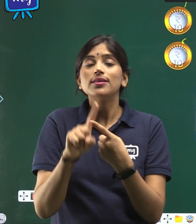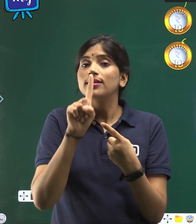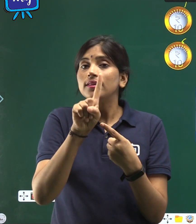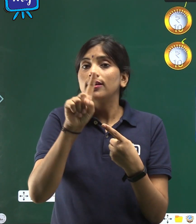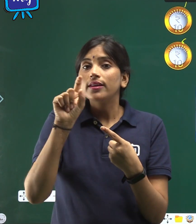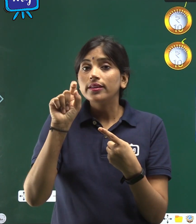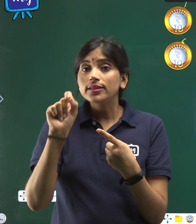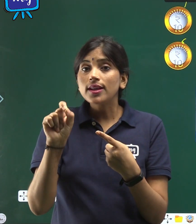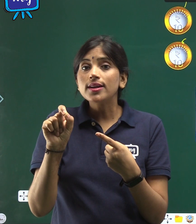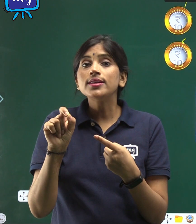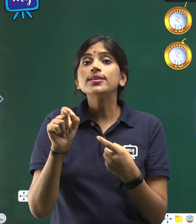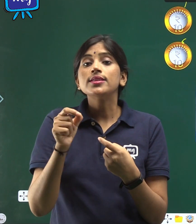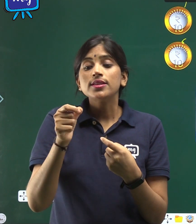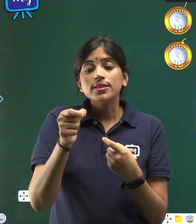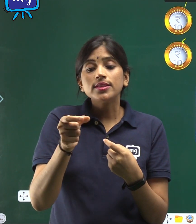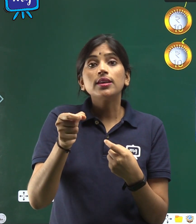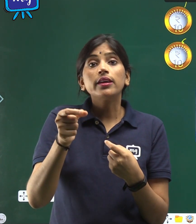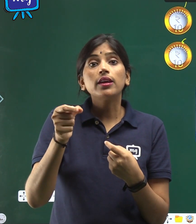10 सिक्के